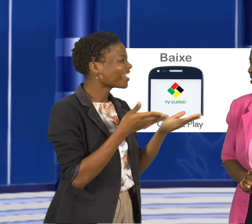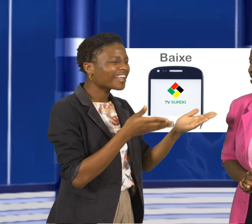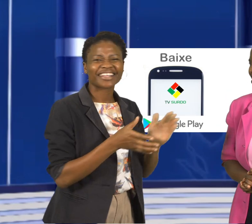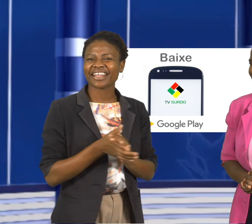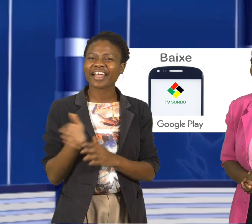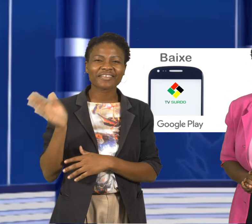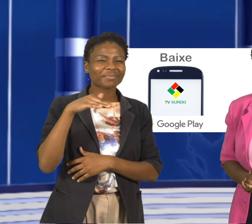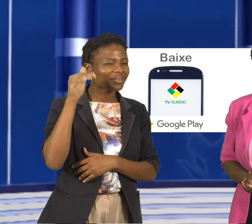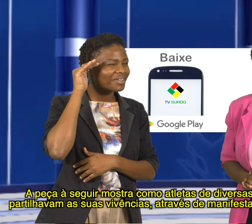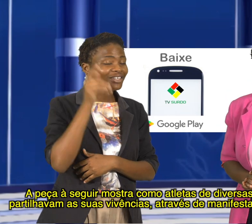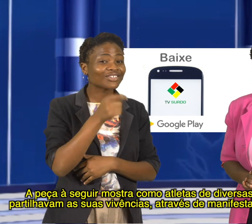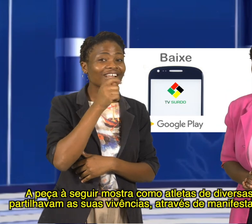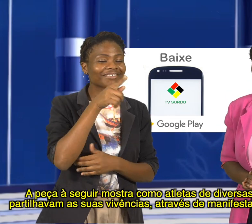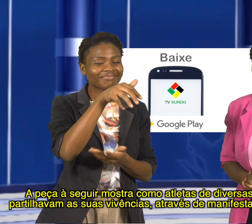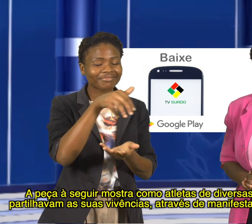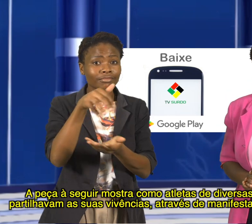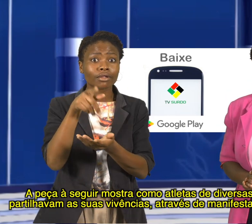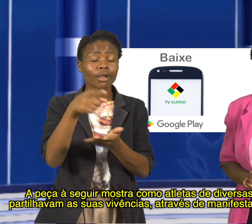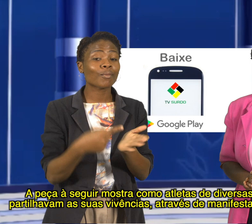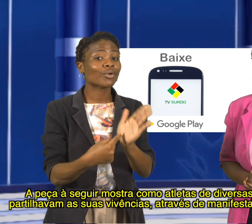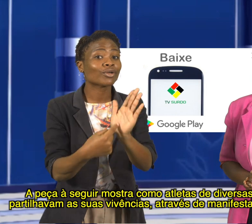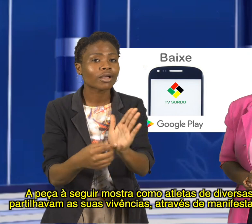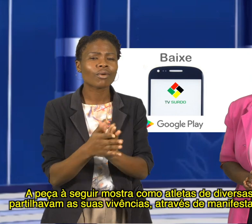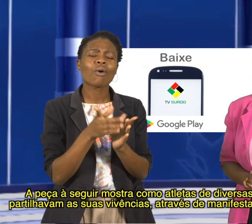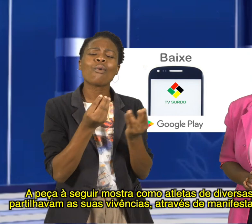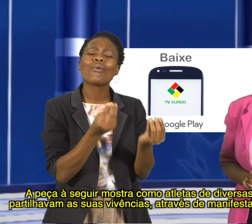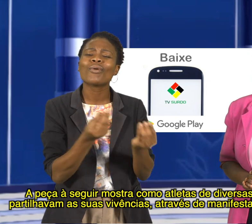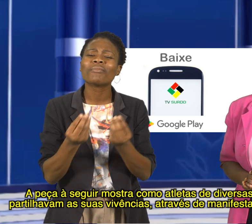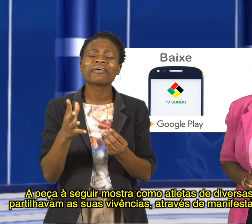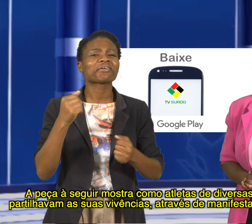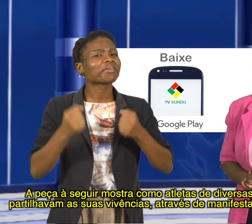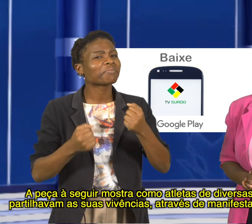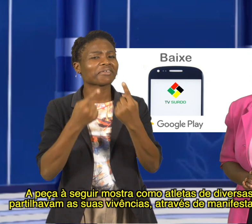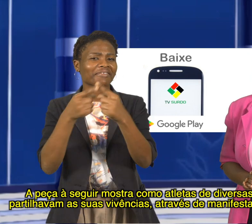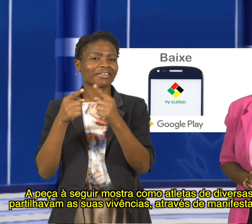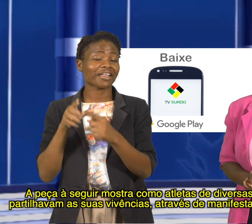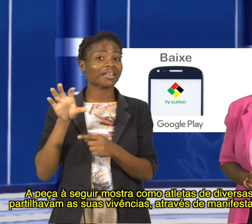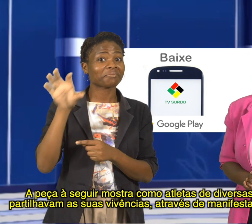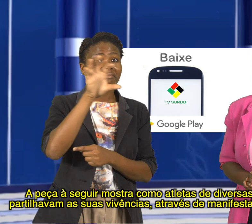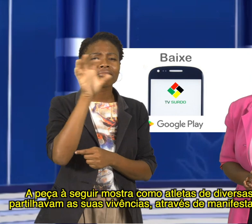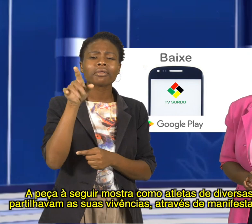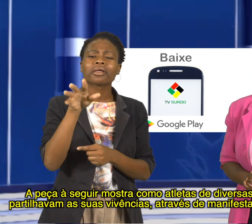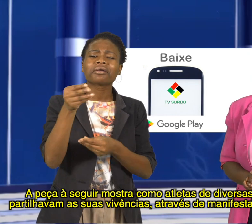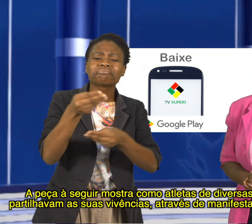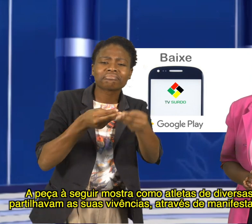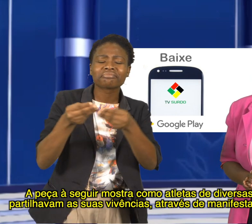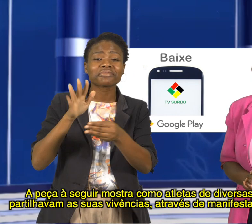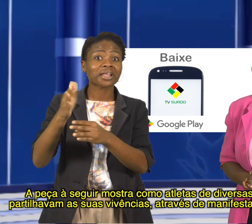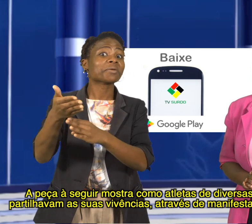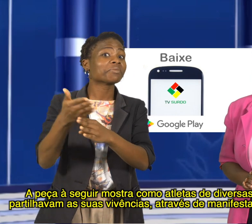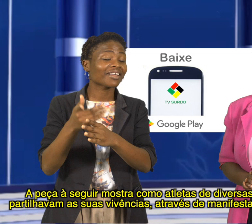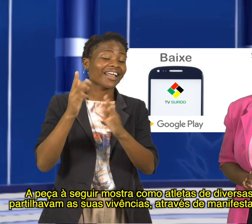amizade A peça a seguir Mostra como Atletas De diversas províncias Partilhavam Suas vivências